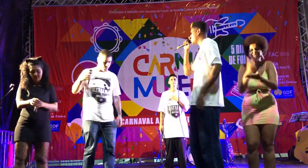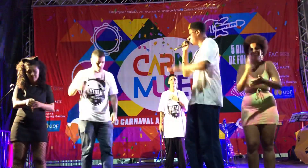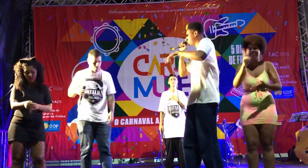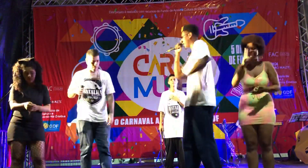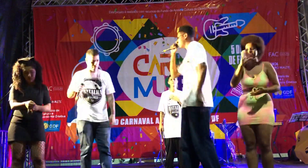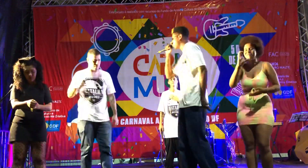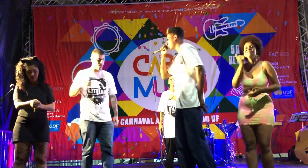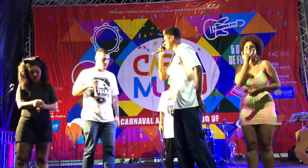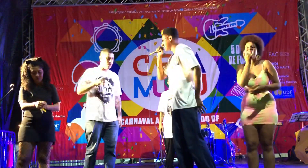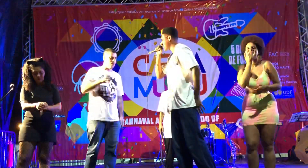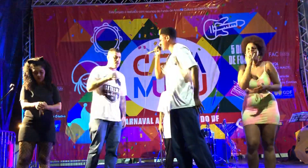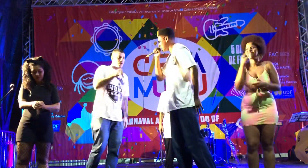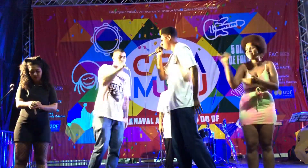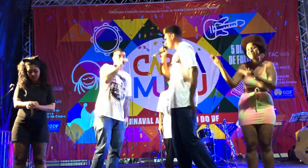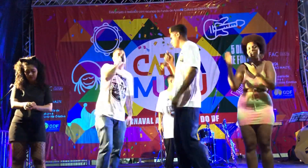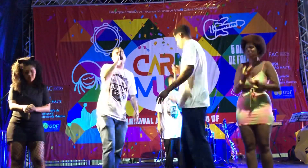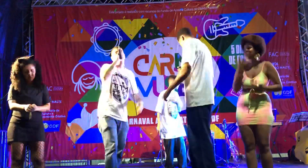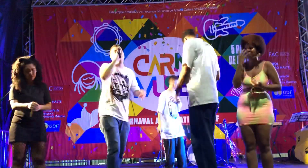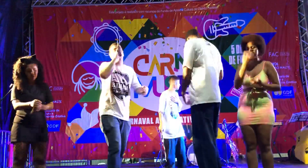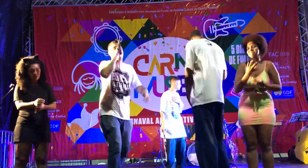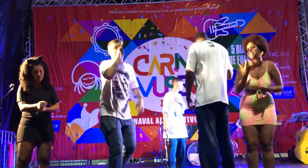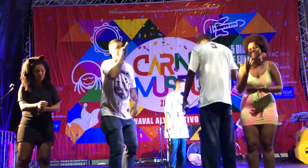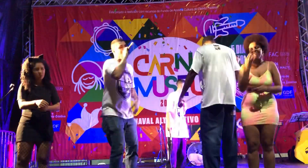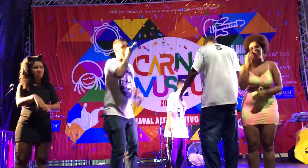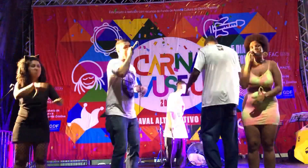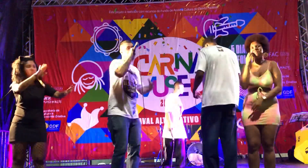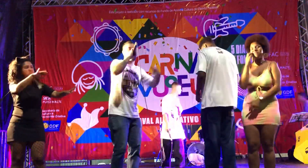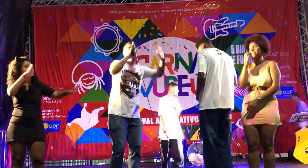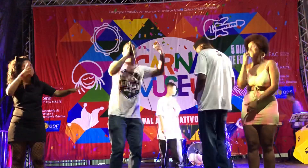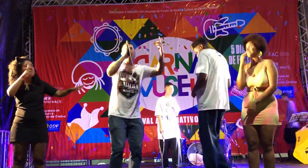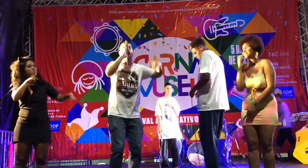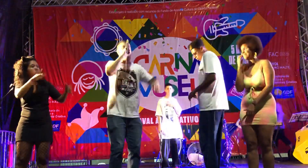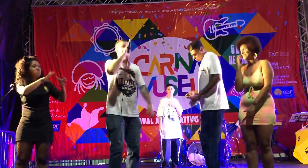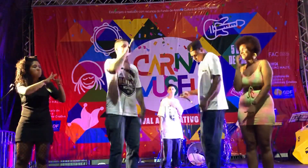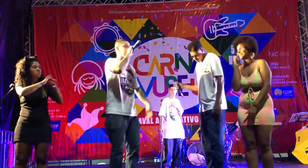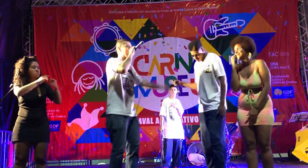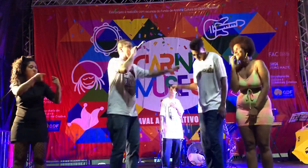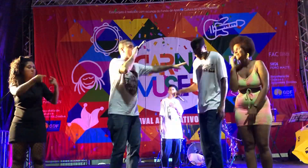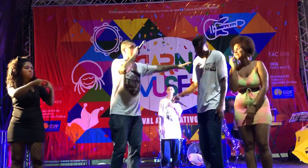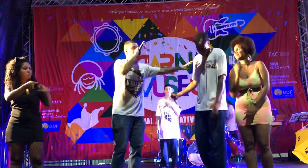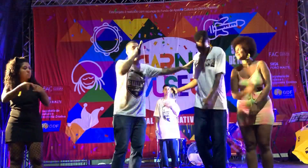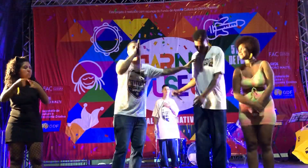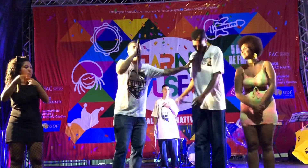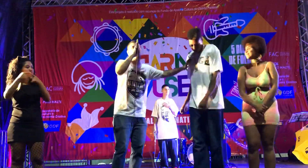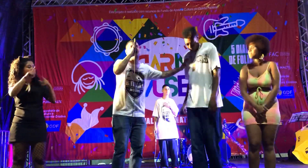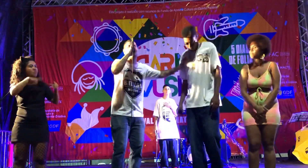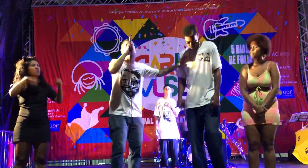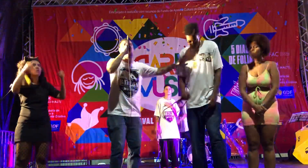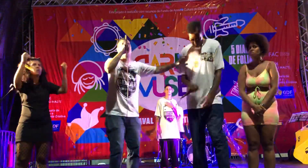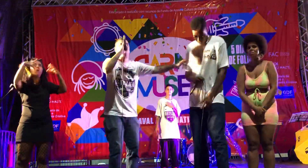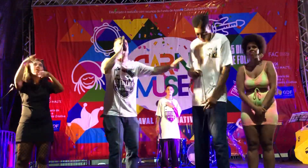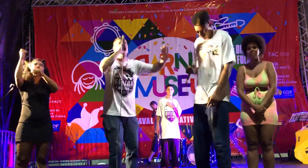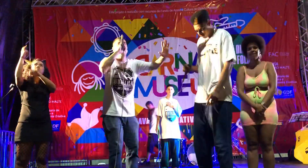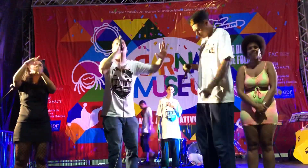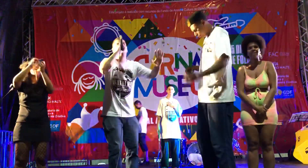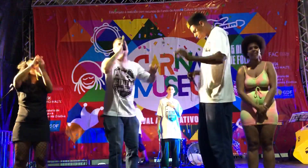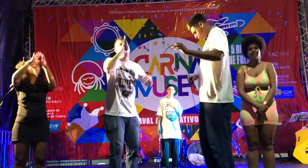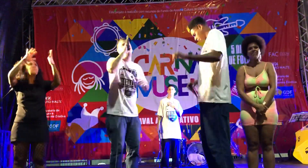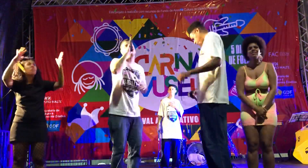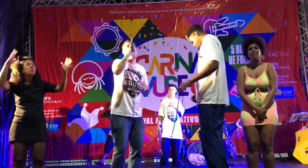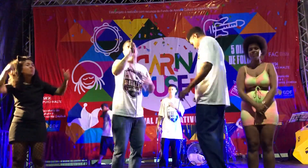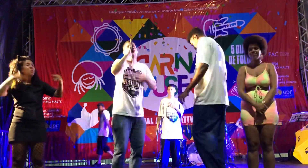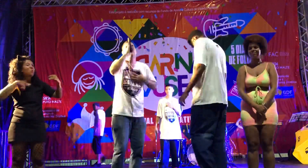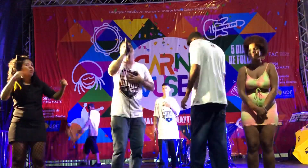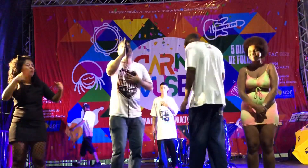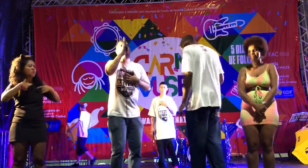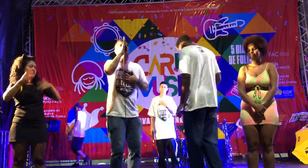C, desculpe, mas tu não trouxe canção. Demorou, parceiro, a rima eu ponho aqui no mastro. Brilho igual o sol, mas nunca vai ser um astro. E eu também